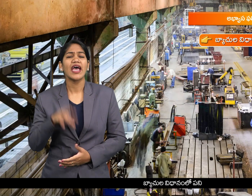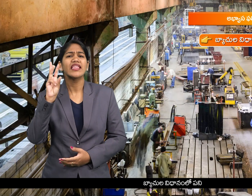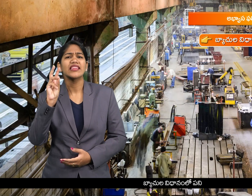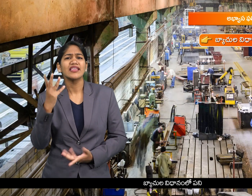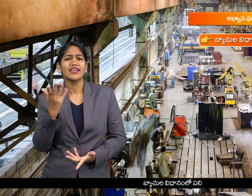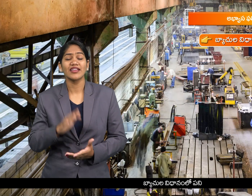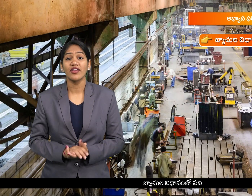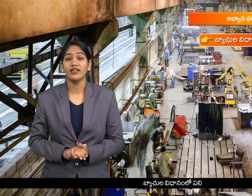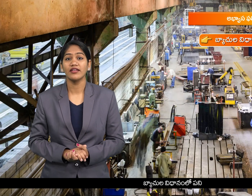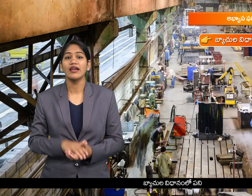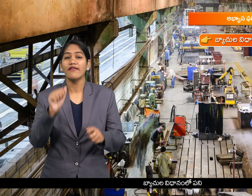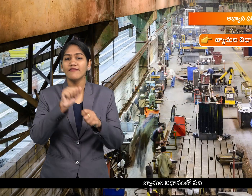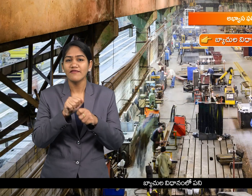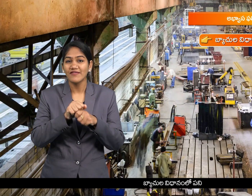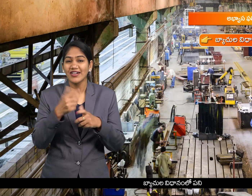బ్యాచ్ల విధానంలో పని,